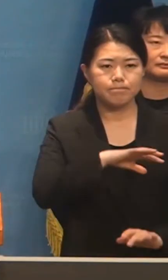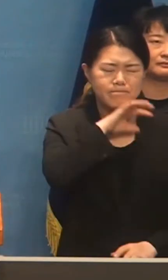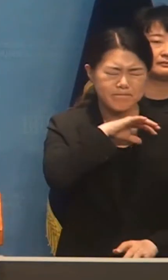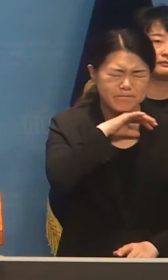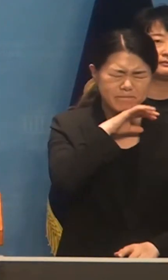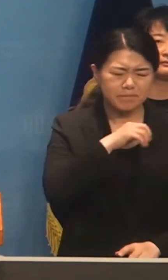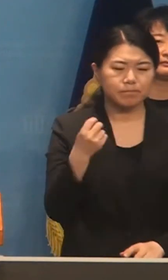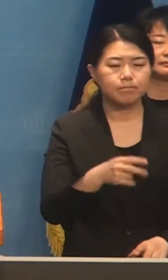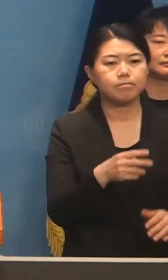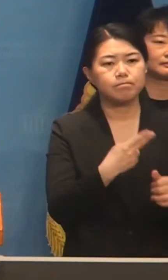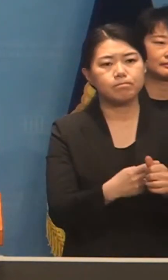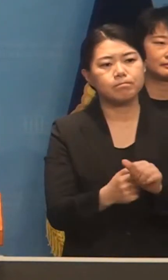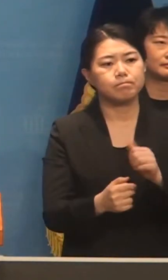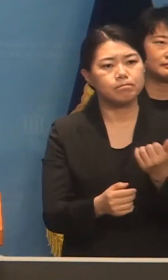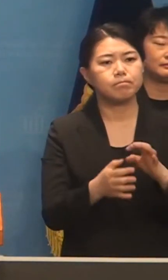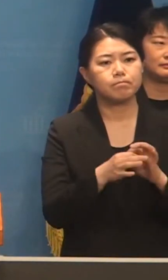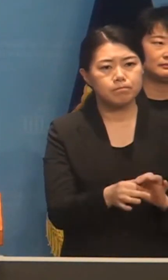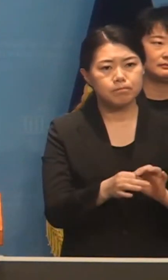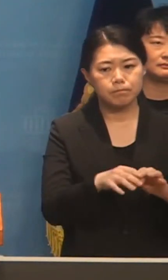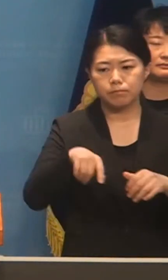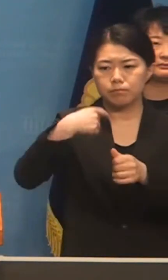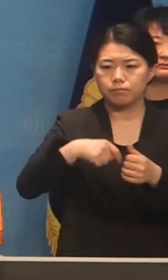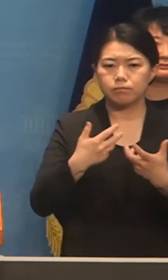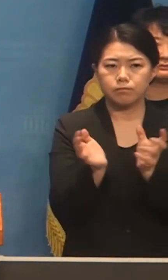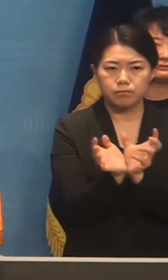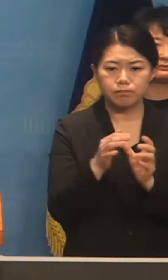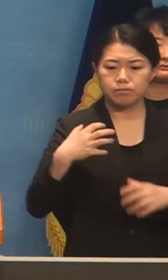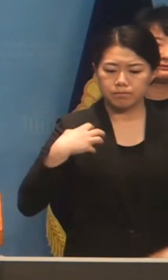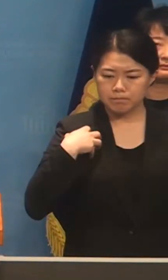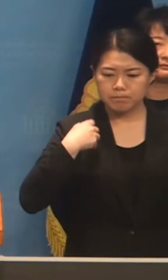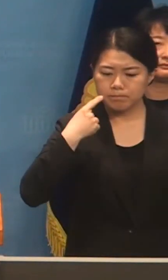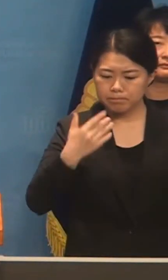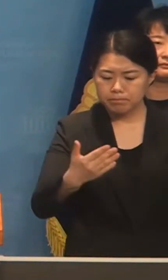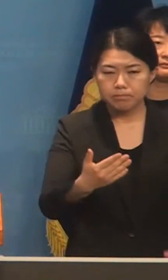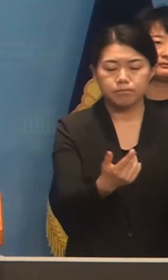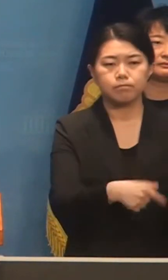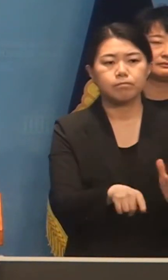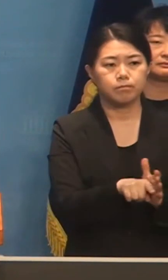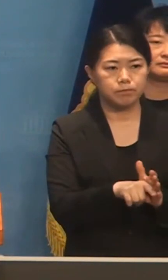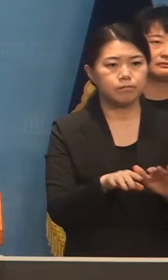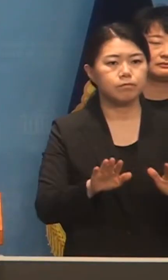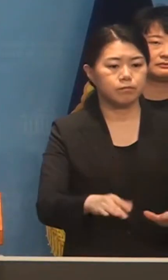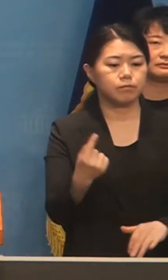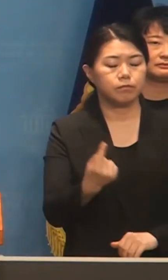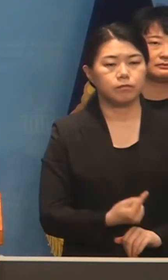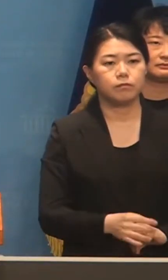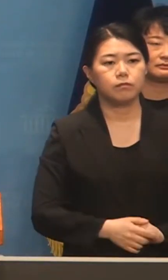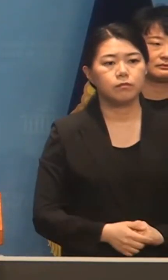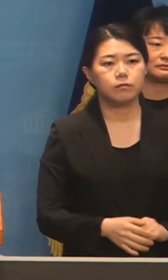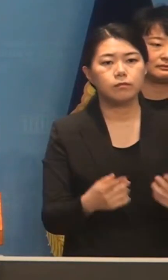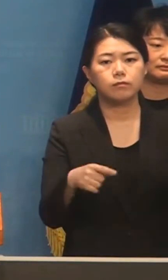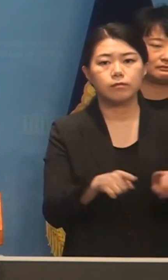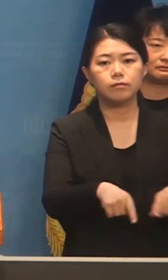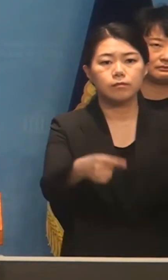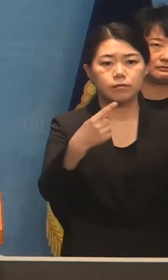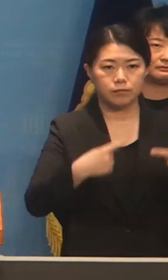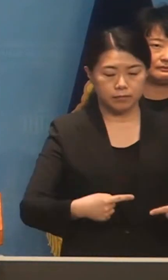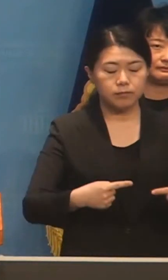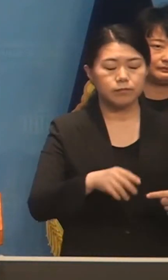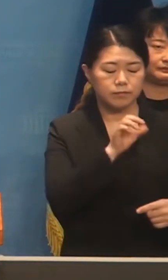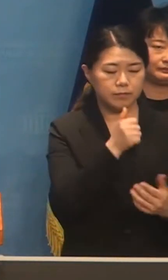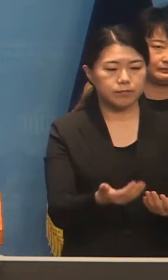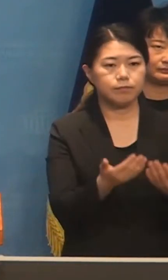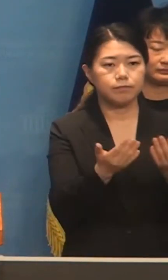교사 손직 관련 교육당국의 책임을 묻기 위해서 이 자리에 섰습니다. 함께 자리해 주신 분들을